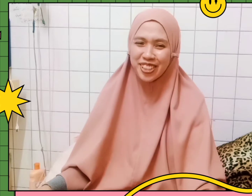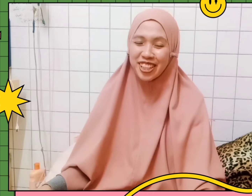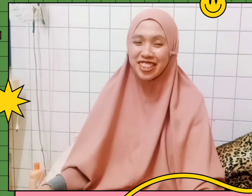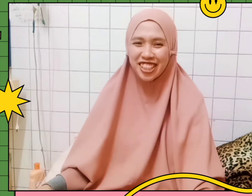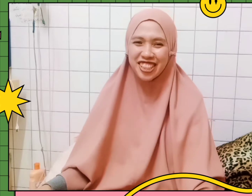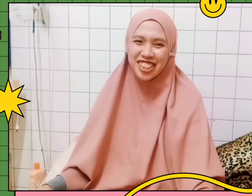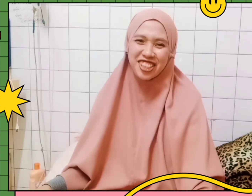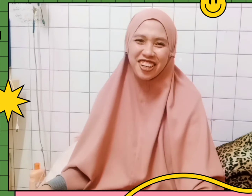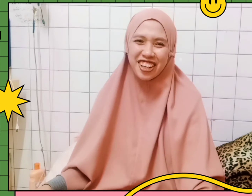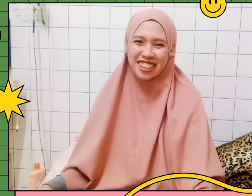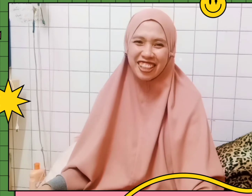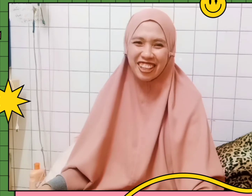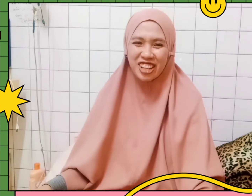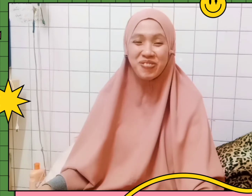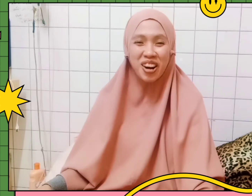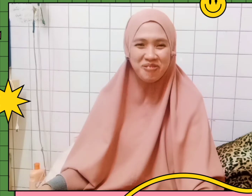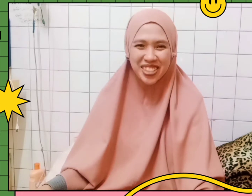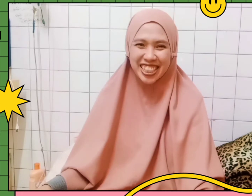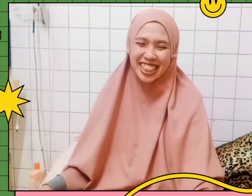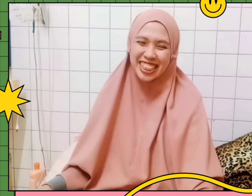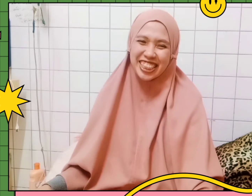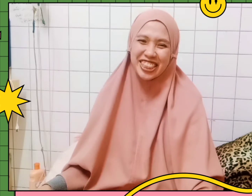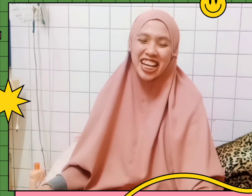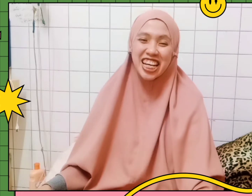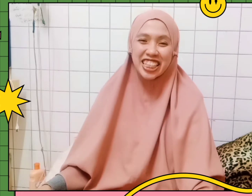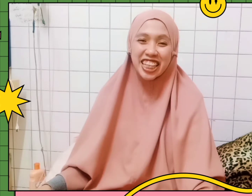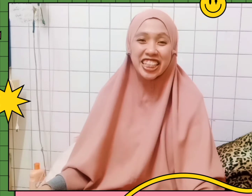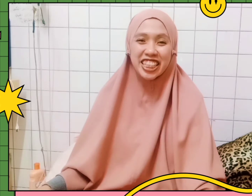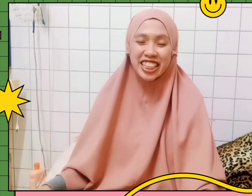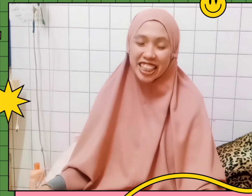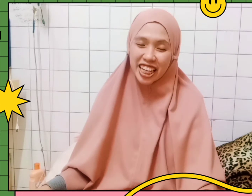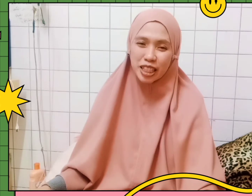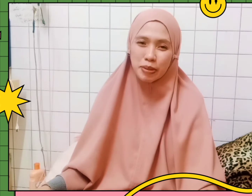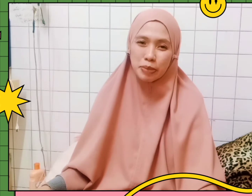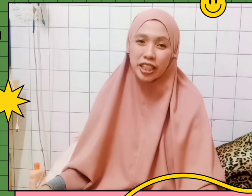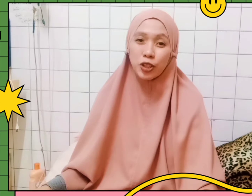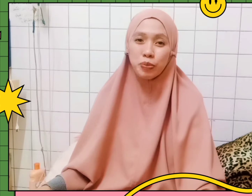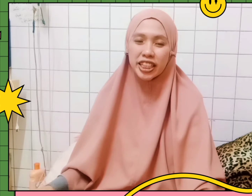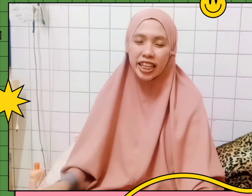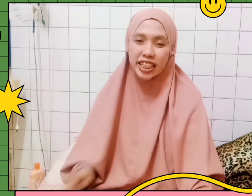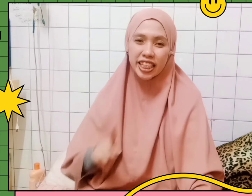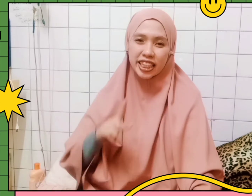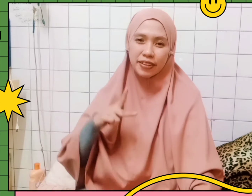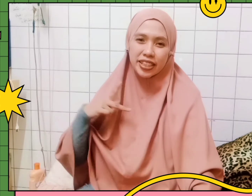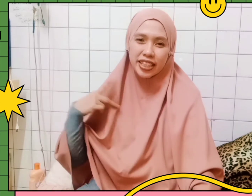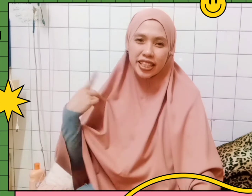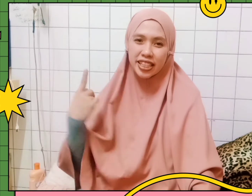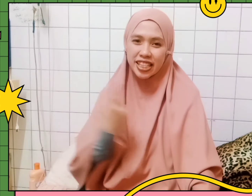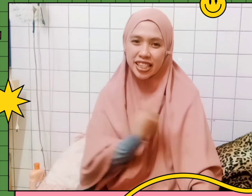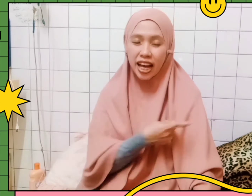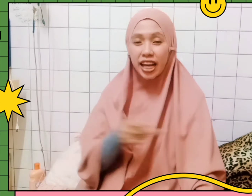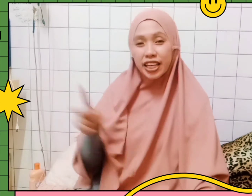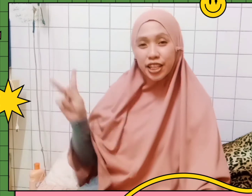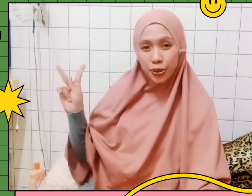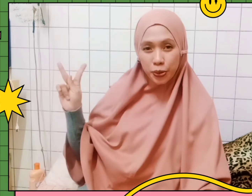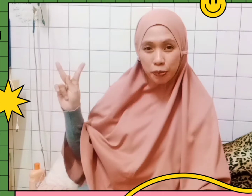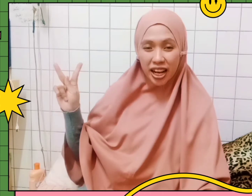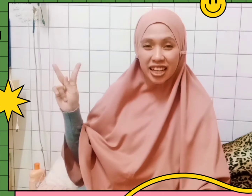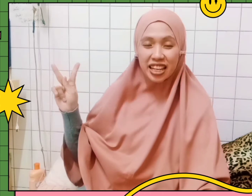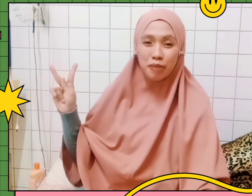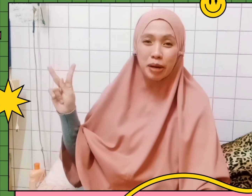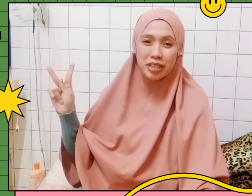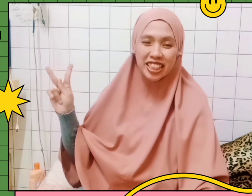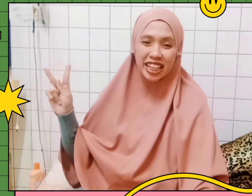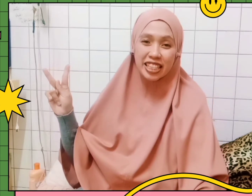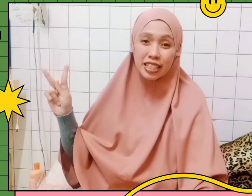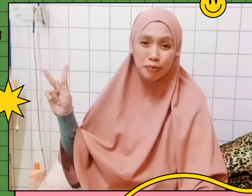gitu ya. Jadi jangan terlalu baper gitu ya. Jadi kita hanya berteman itu begini ya. Ini kita. Ini huruf K